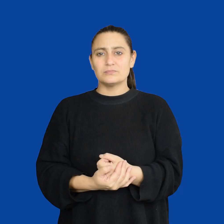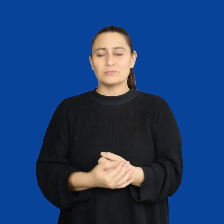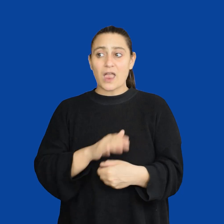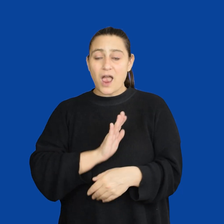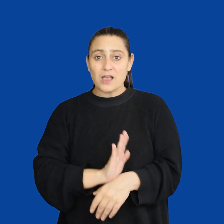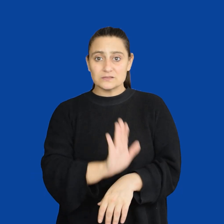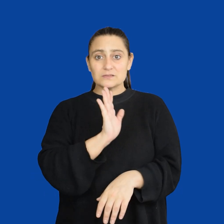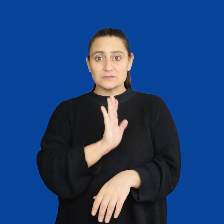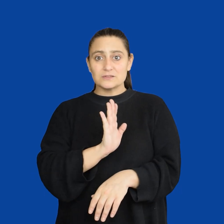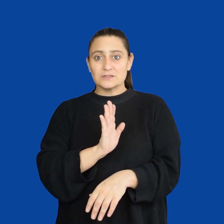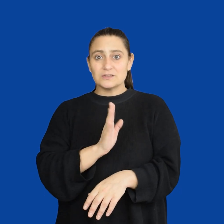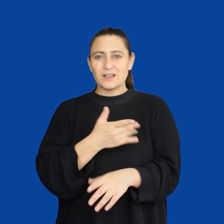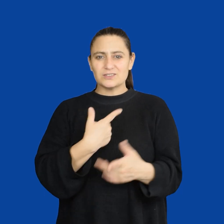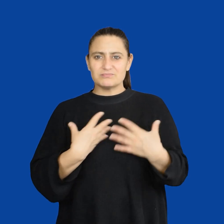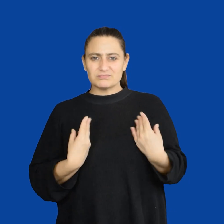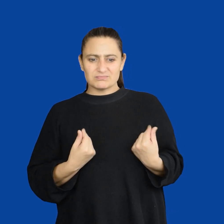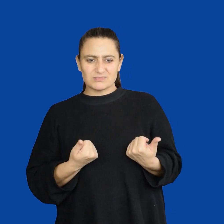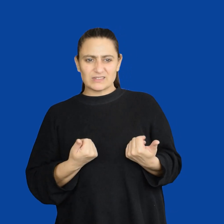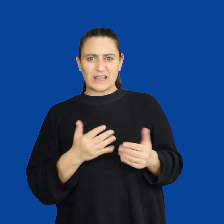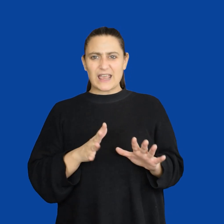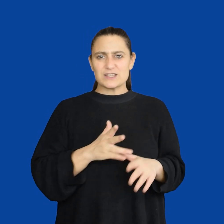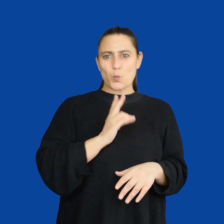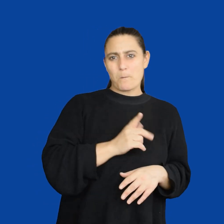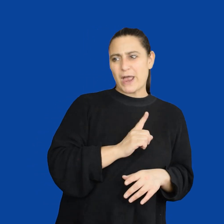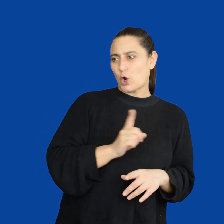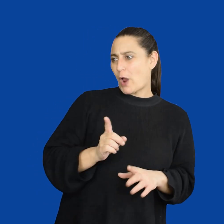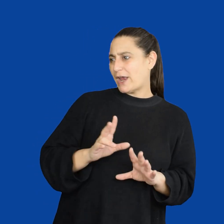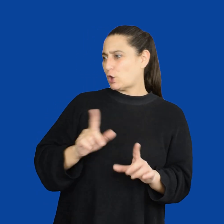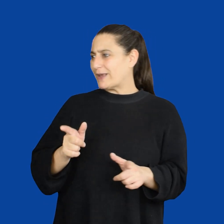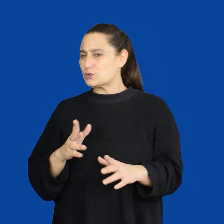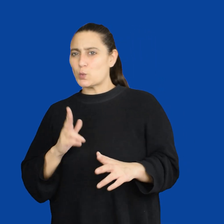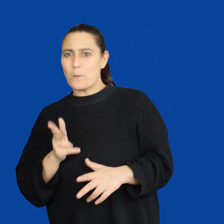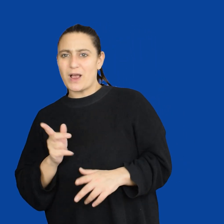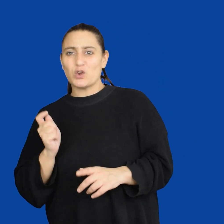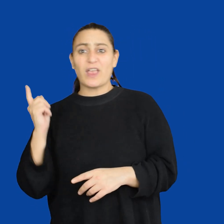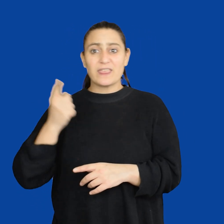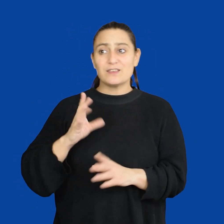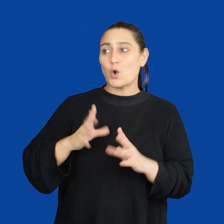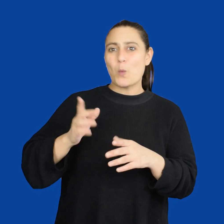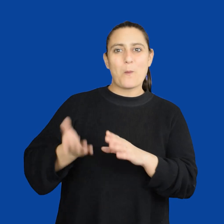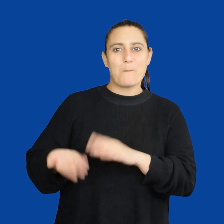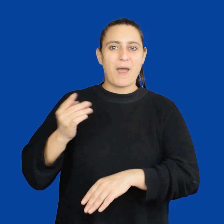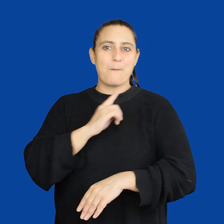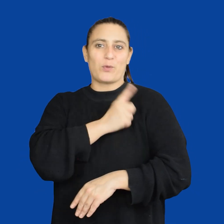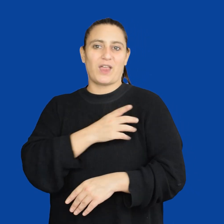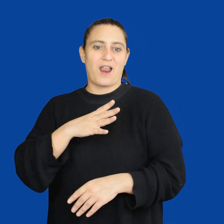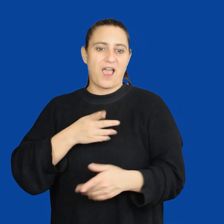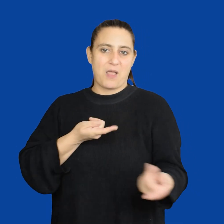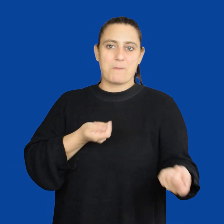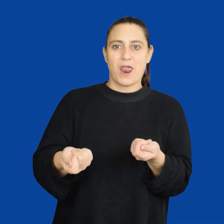nazi. De esta manera, la percepción de humanidad es determinada por el grupo mayoritario,